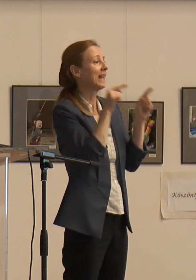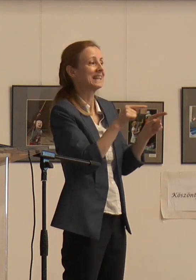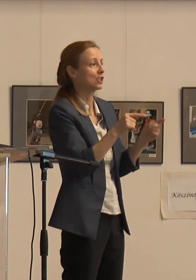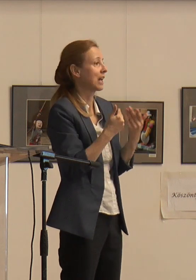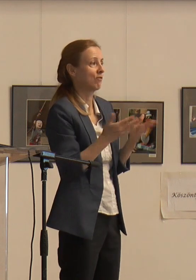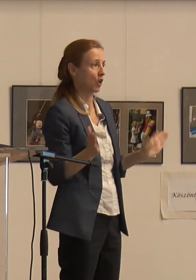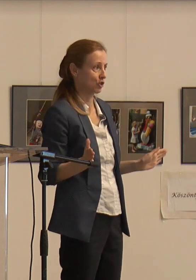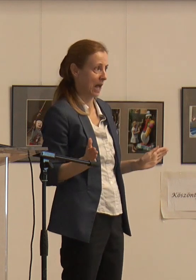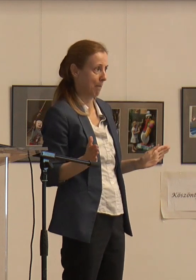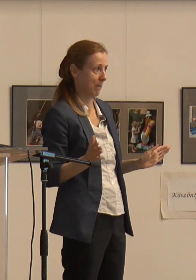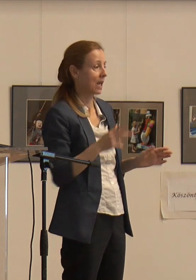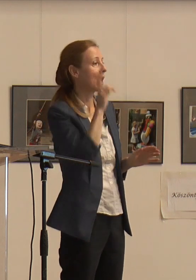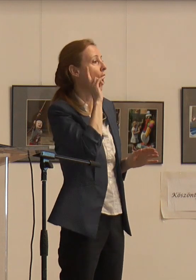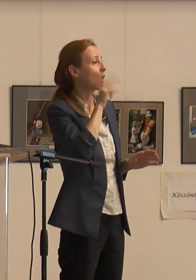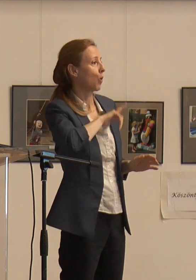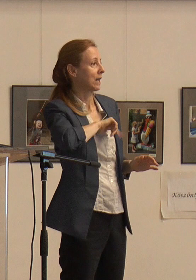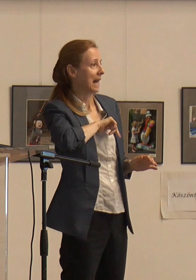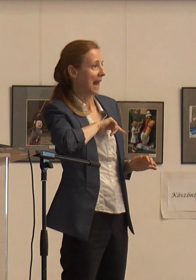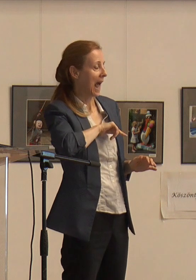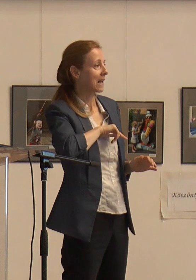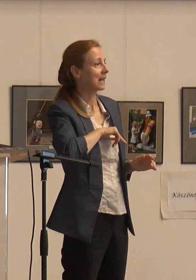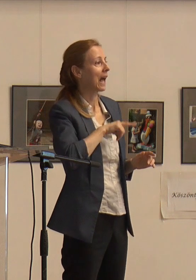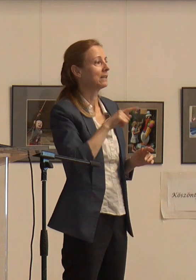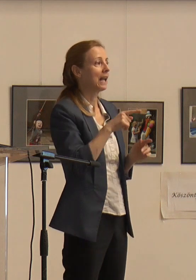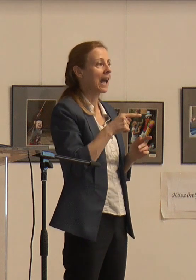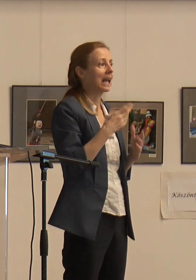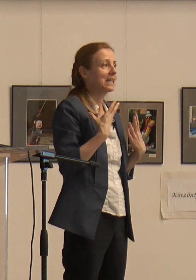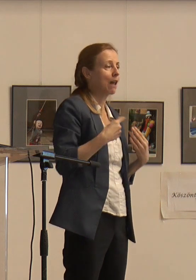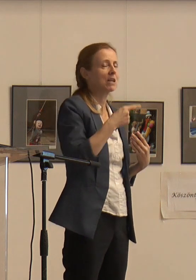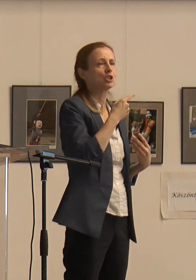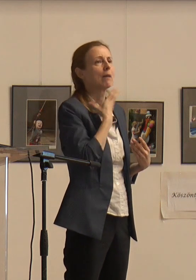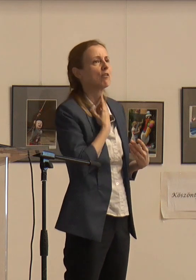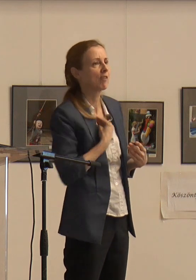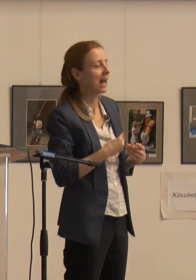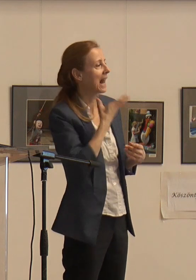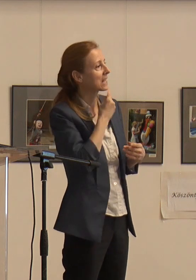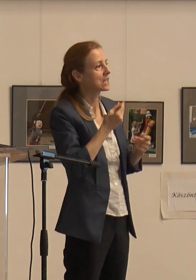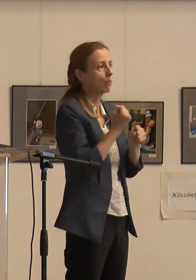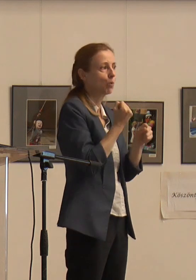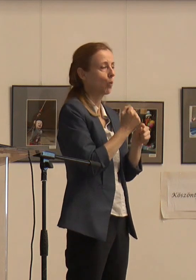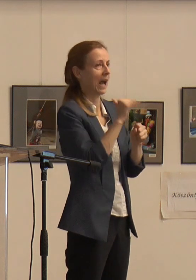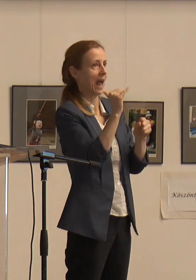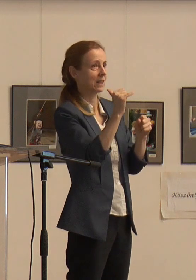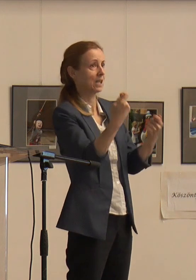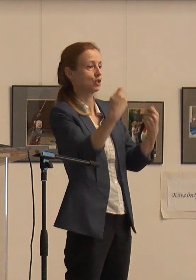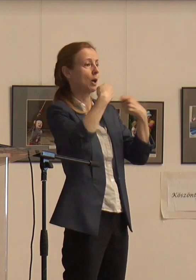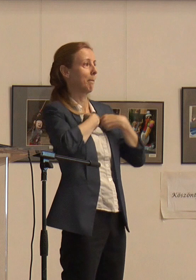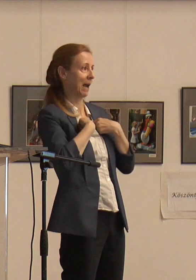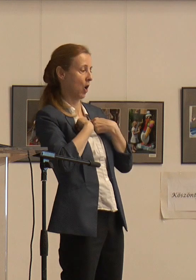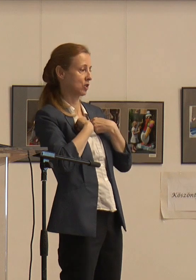semmi. Akkor lelked legkegyelmesebb vágyát, a legszebb munkát is rámzabja,